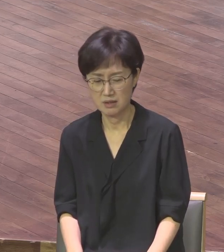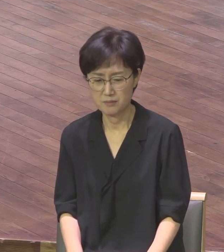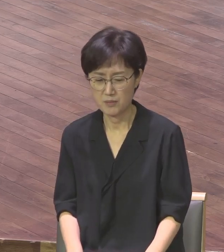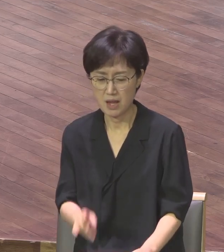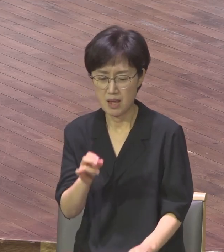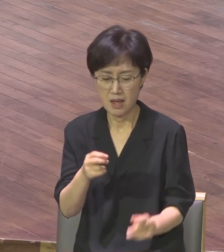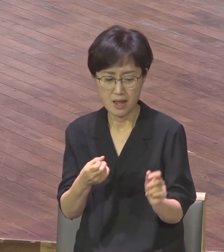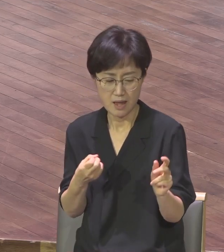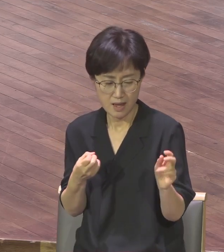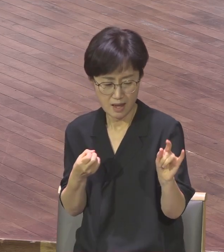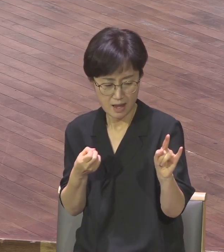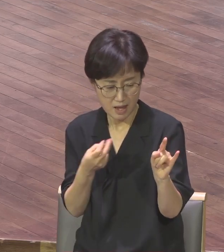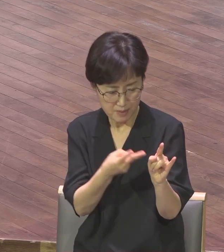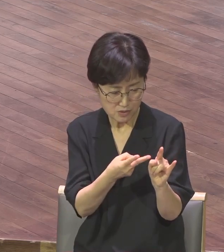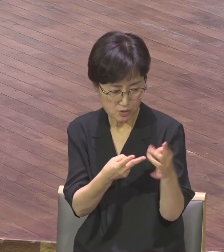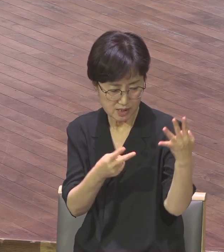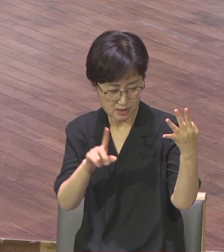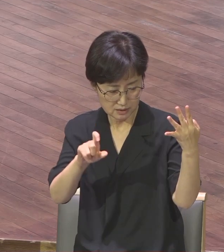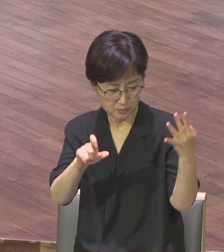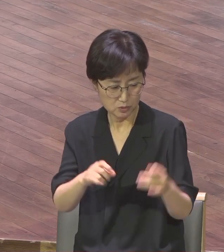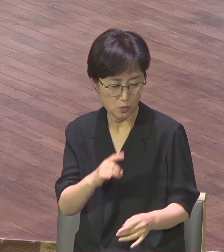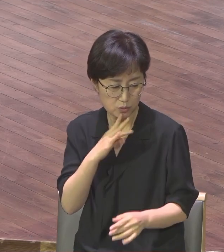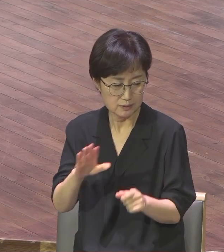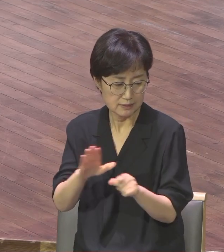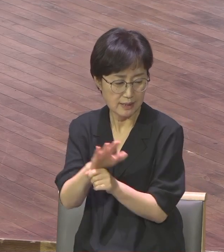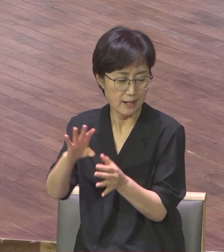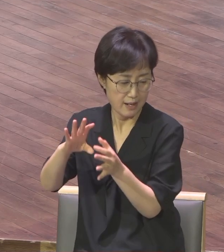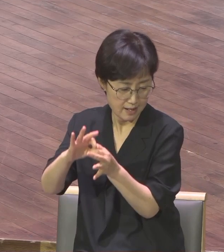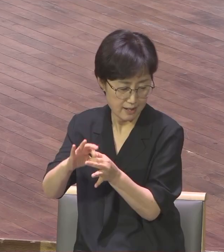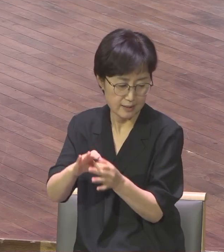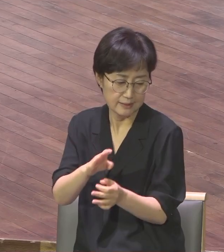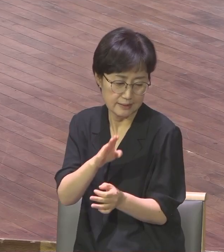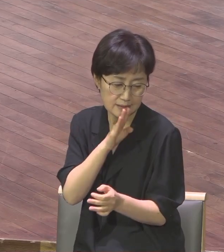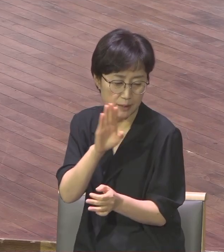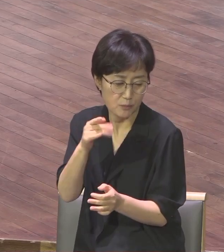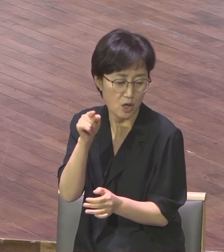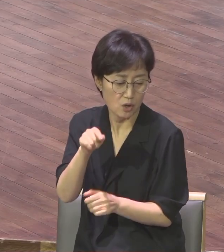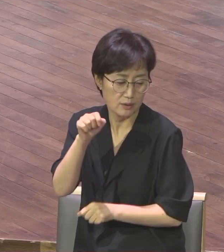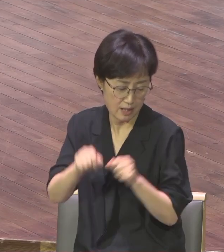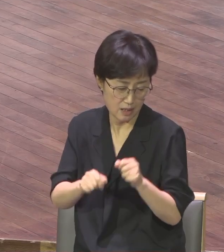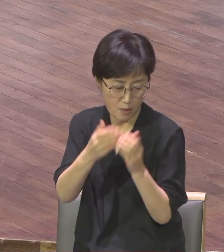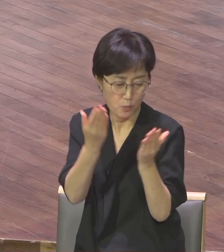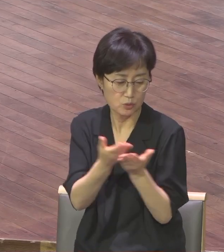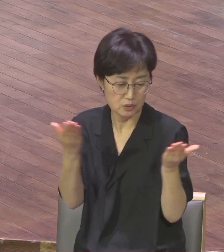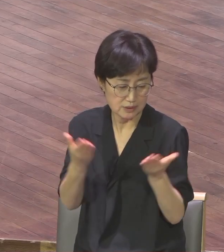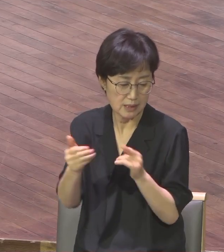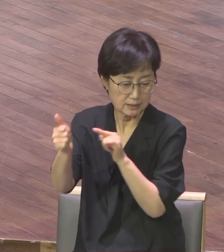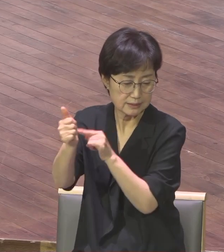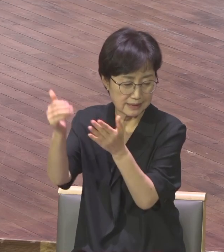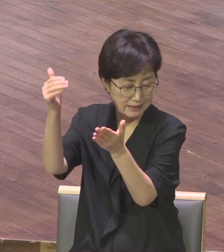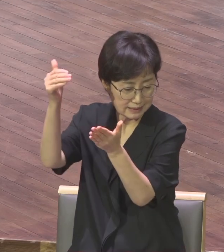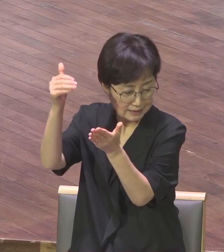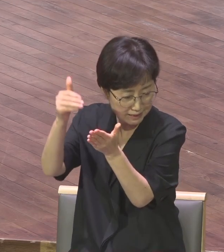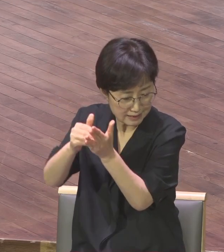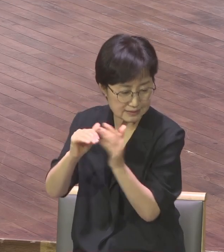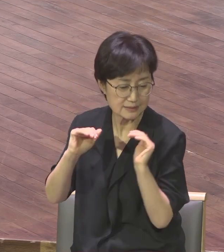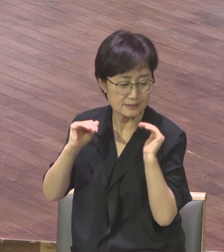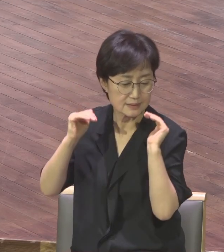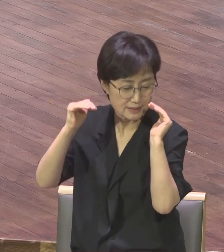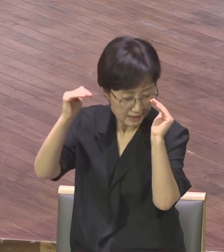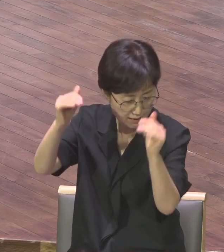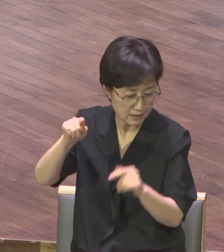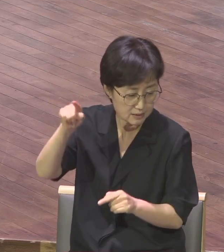에베소 4장 15절에 보면 오직 사랑 안에서 참된 것을 하여 범사에 그에게까지